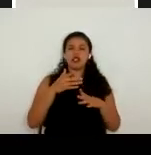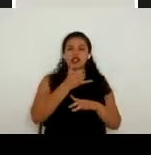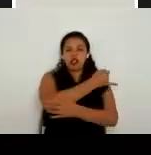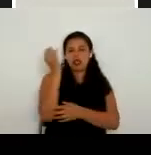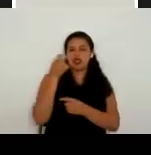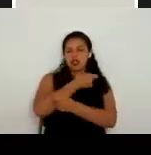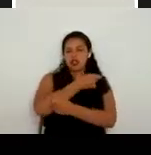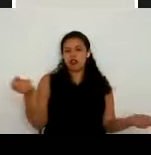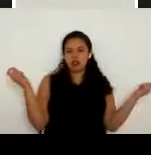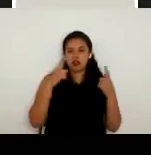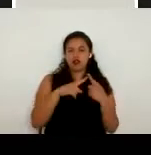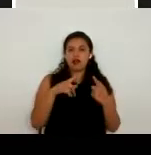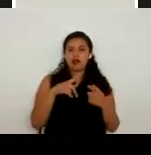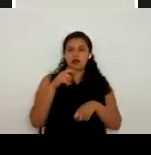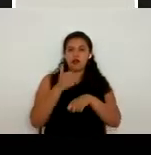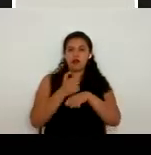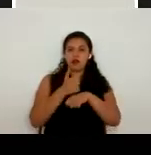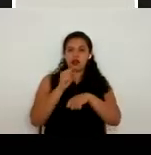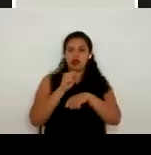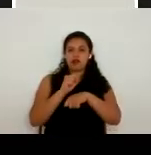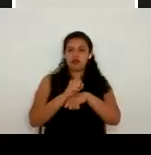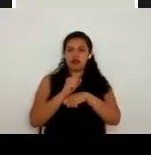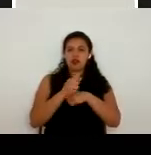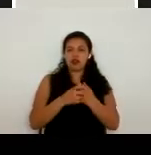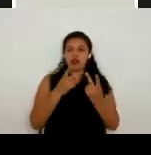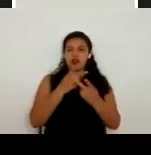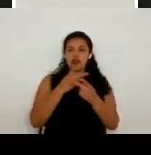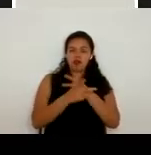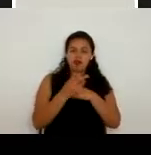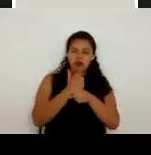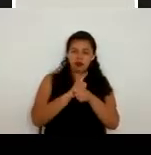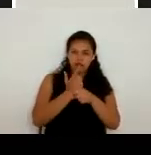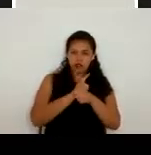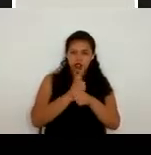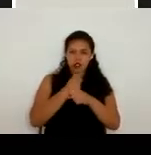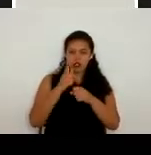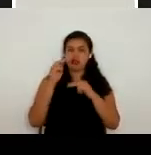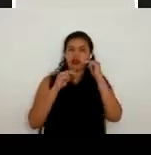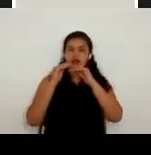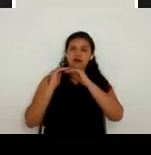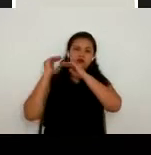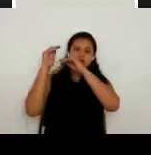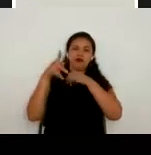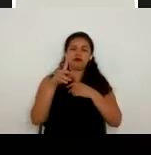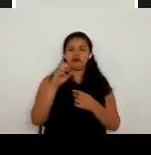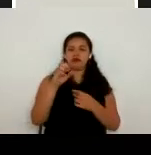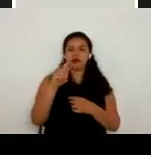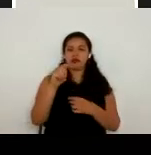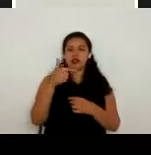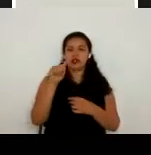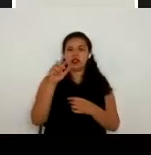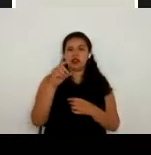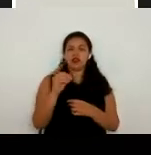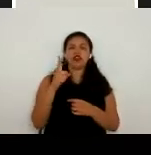los de primaria secundaria los de bachillerato los de licenciatura y los de posgrado y el último año ha pulsado